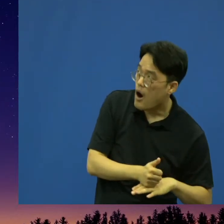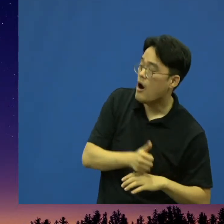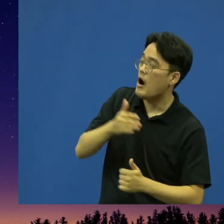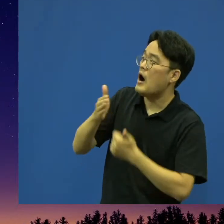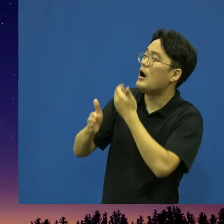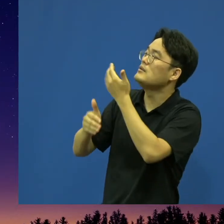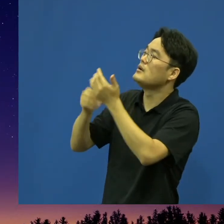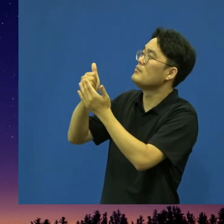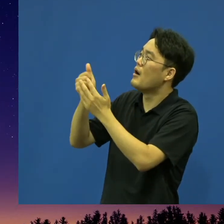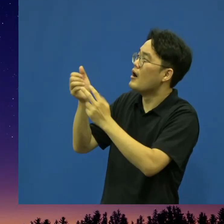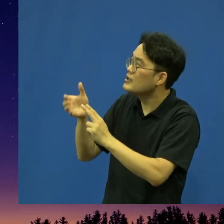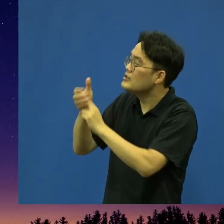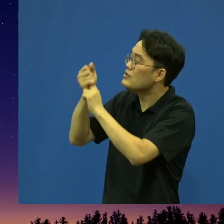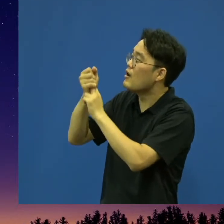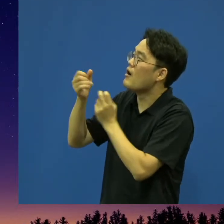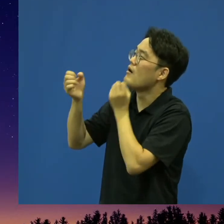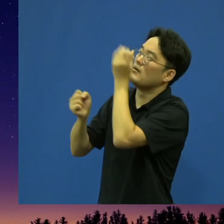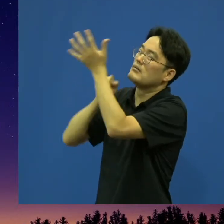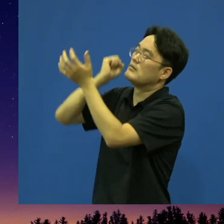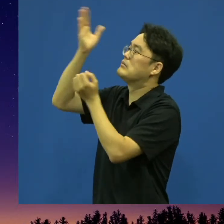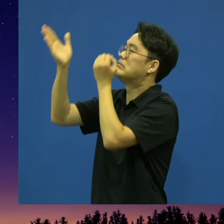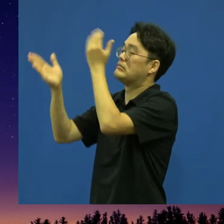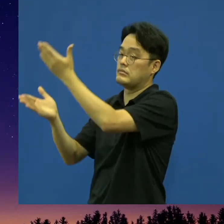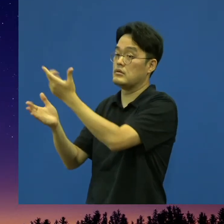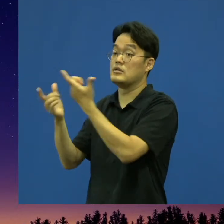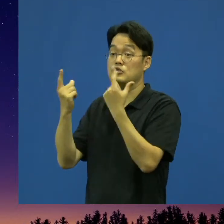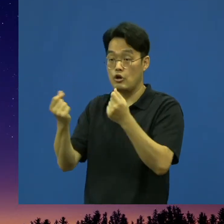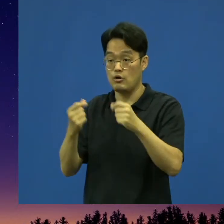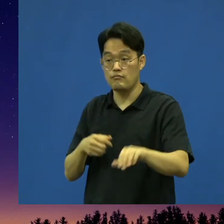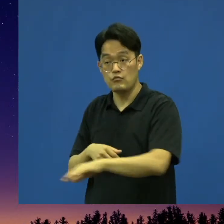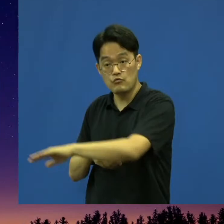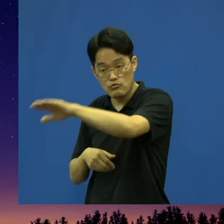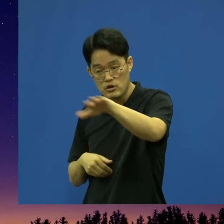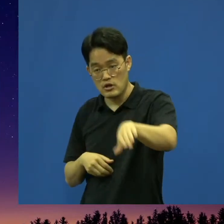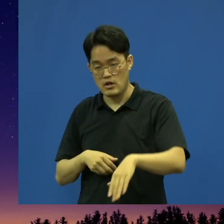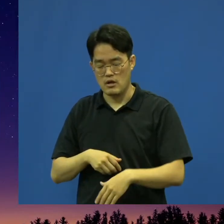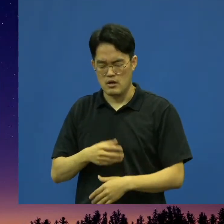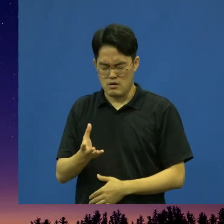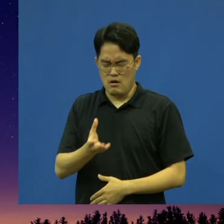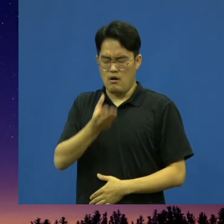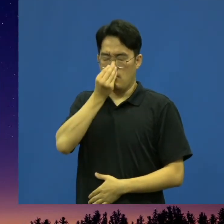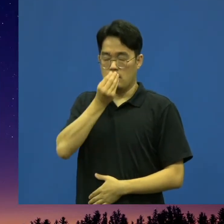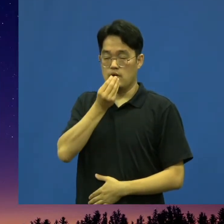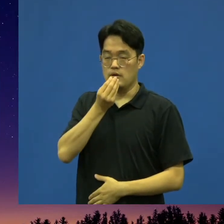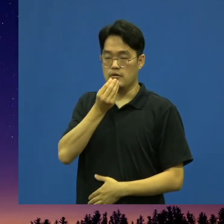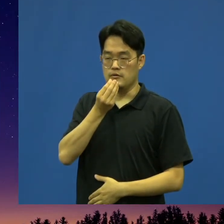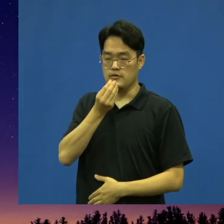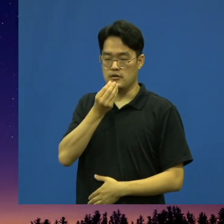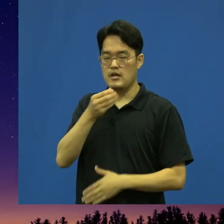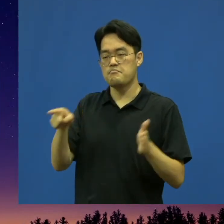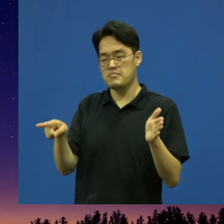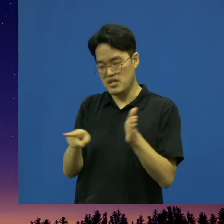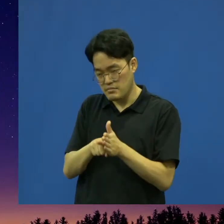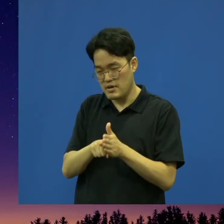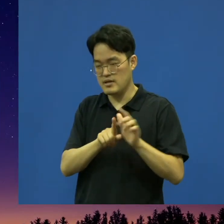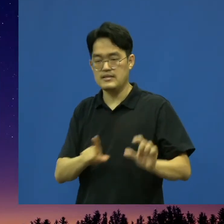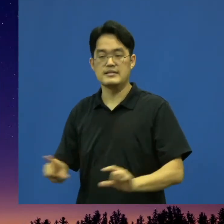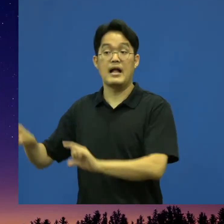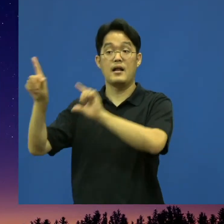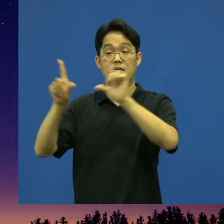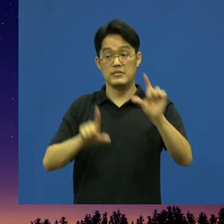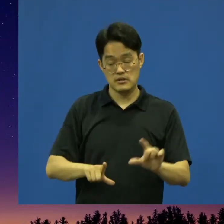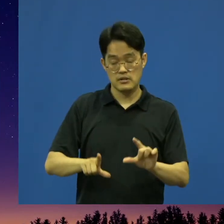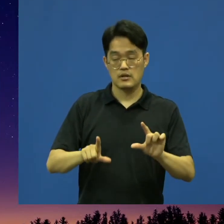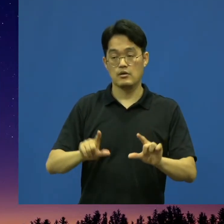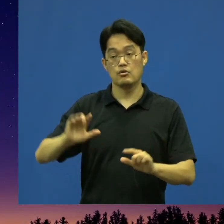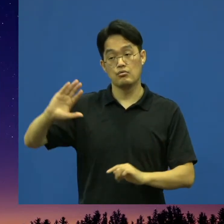돌아오게 만드는 경건한 믿음의 역사가 여러분의 삶에 경험되고 누려지는 복되고